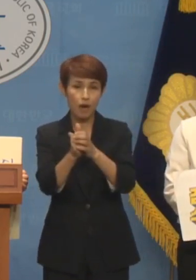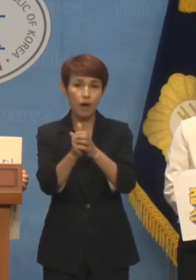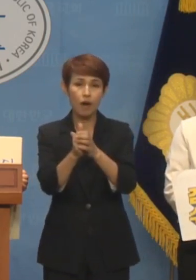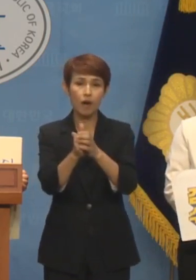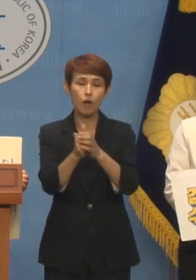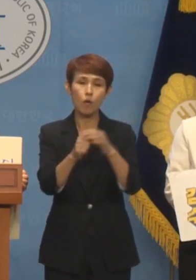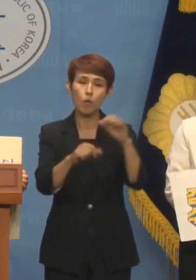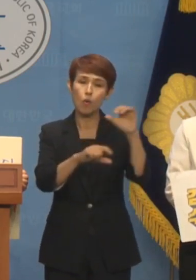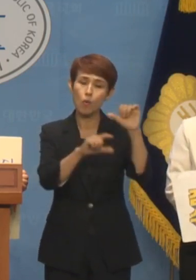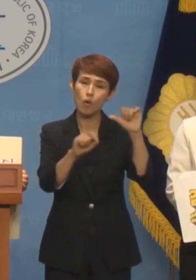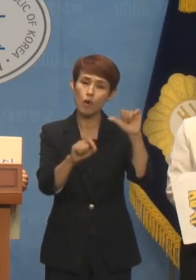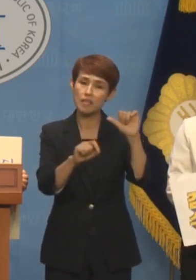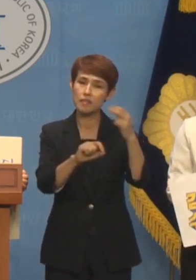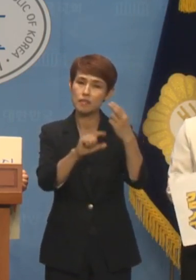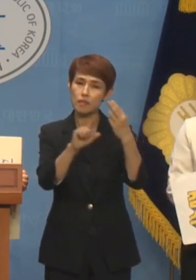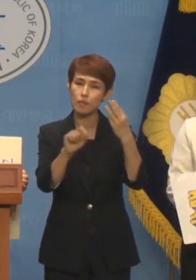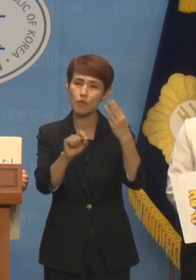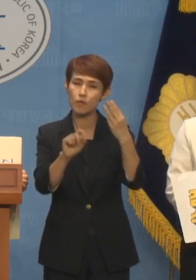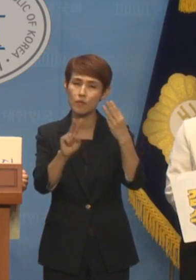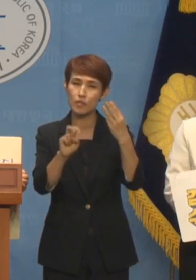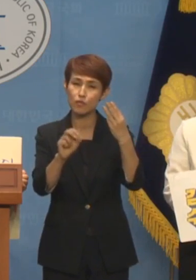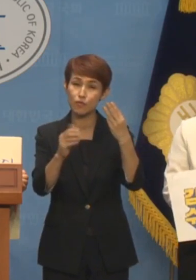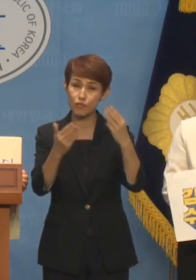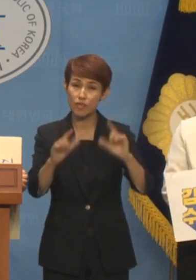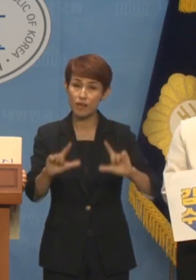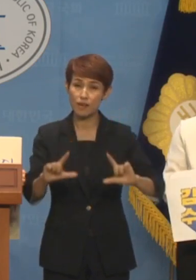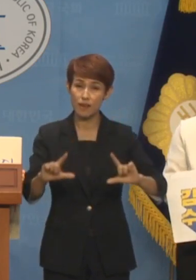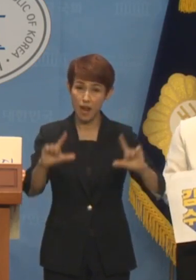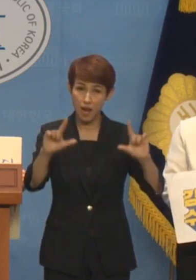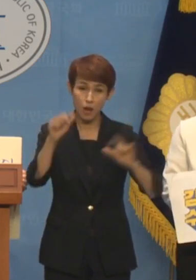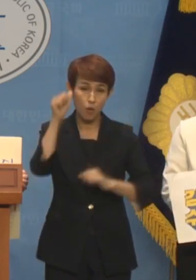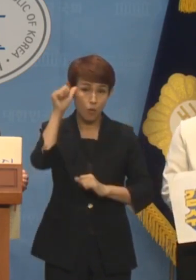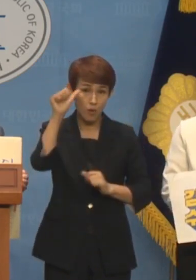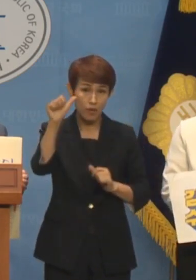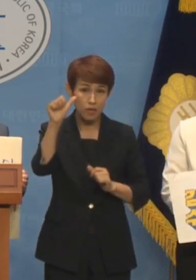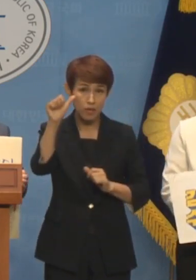있었던 3월 29일 날 용역 착수한 다음에 5일 만에